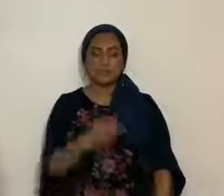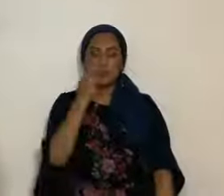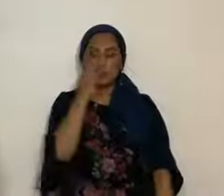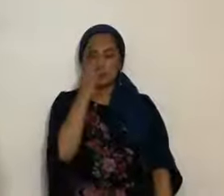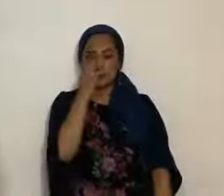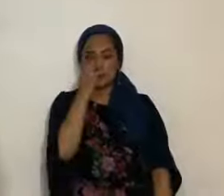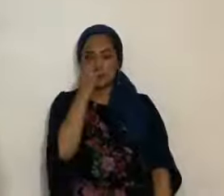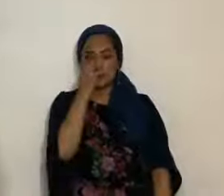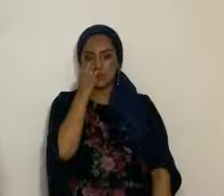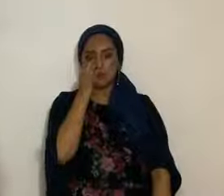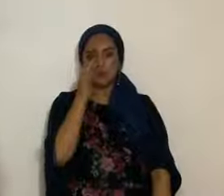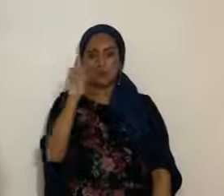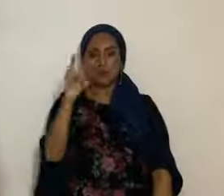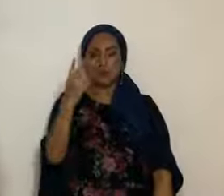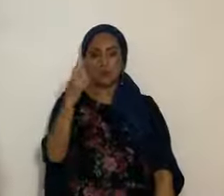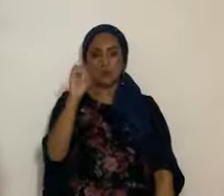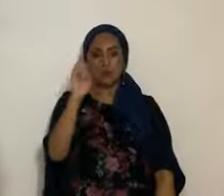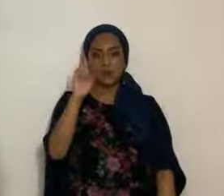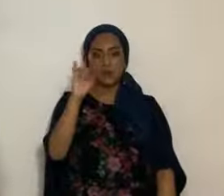Segunda de Corintios nos lo confirma. Vamos por